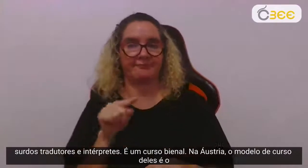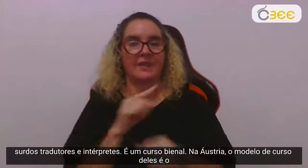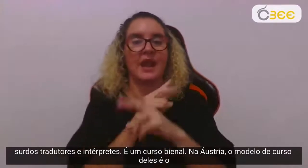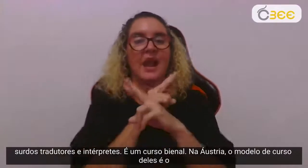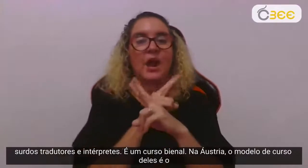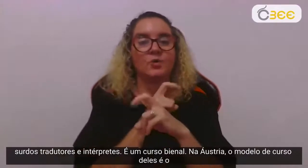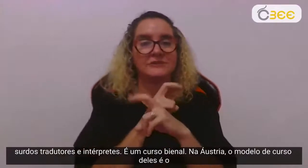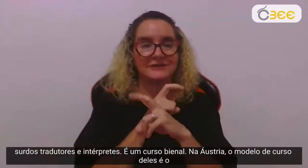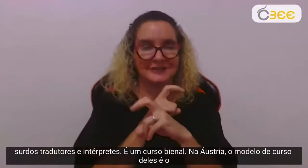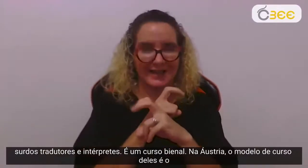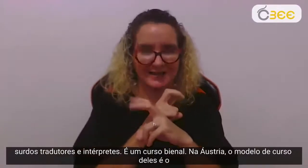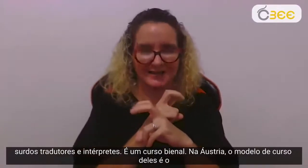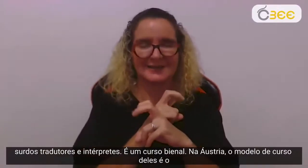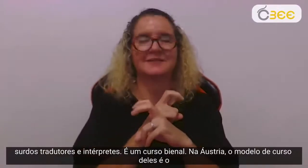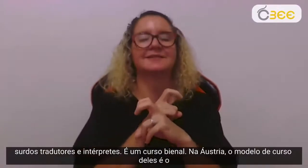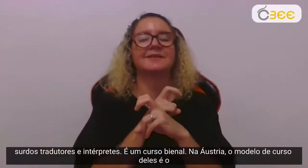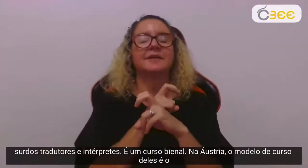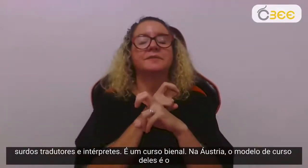curso bienal.